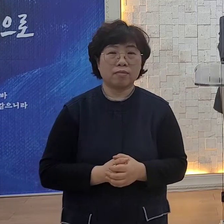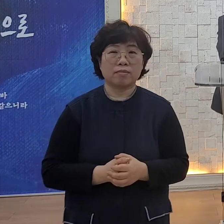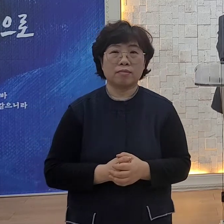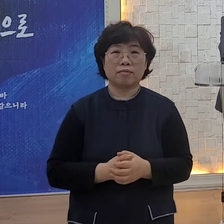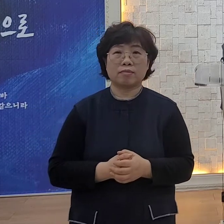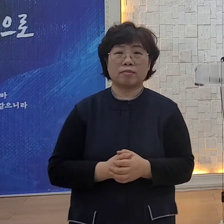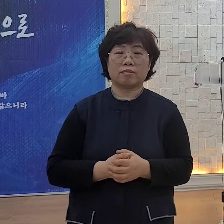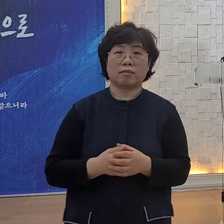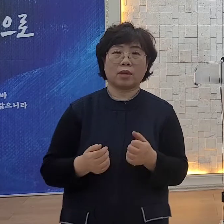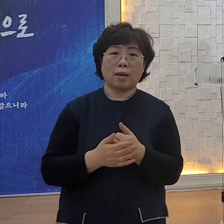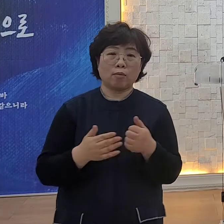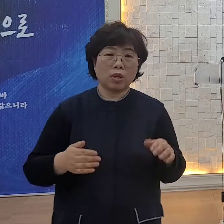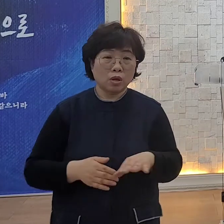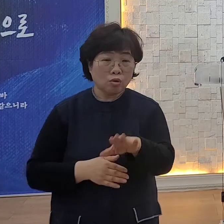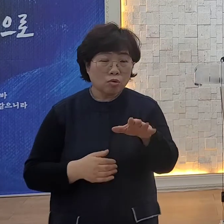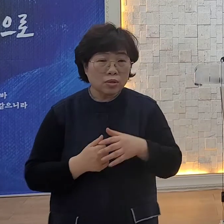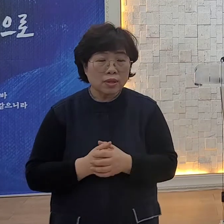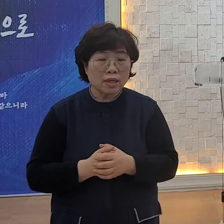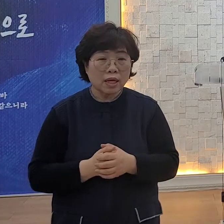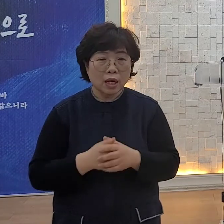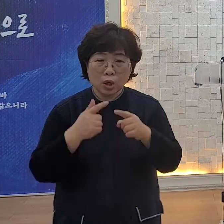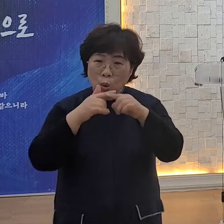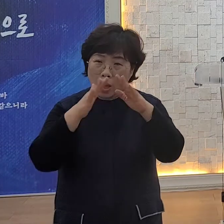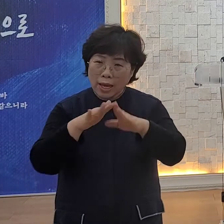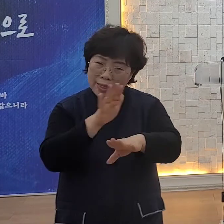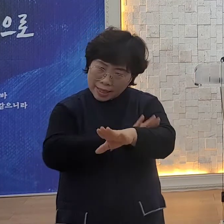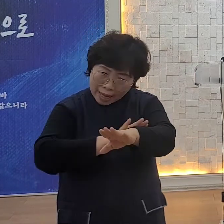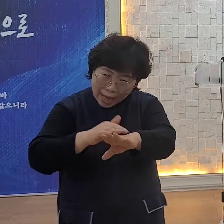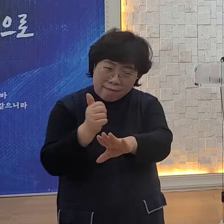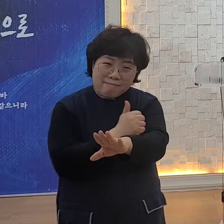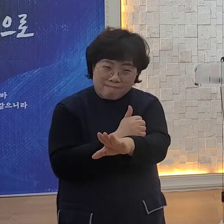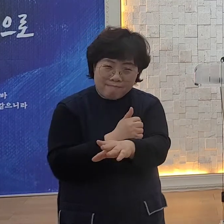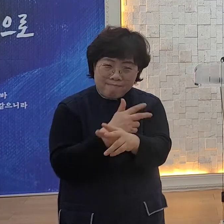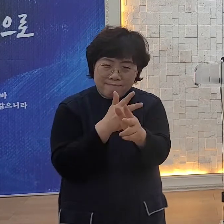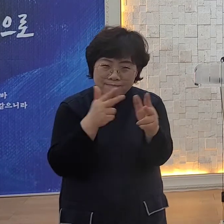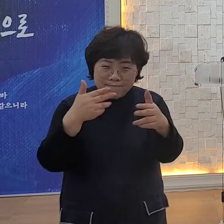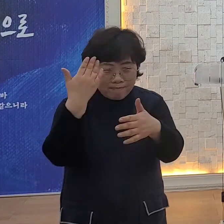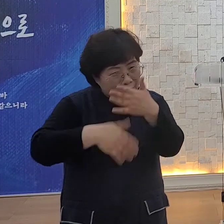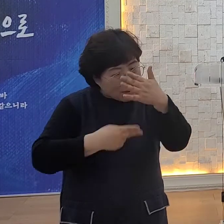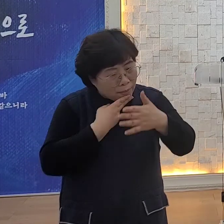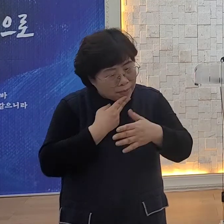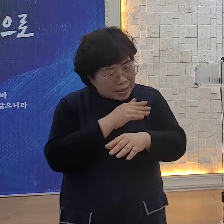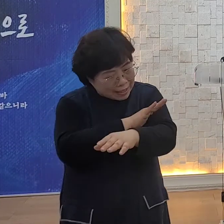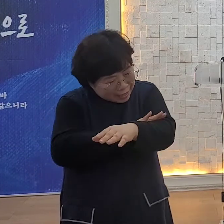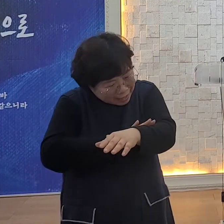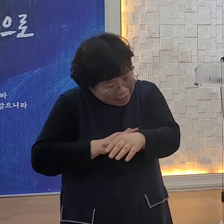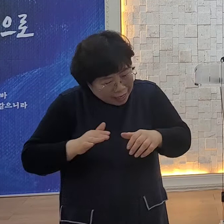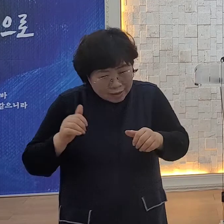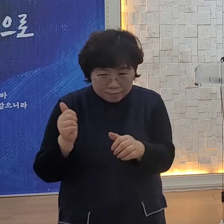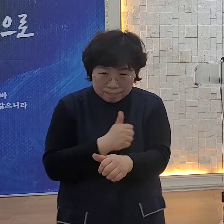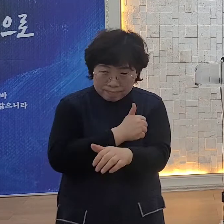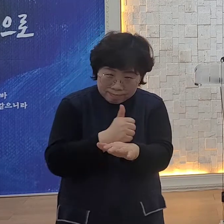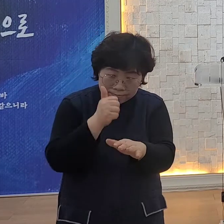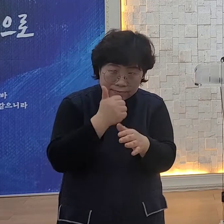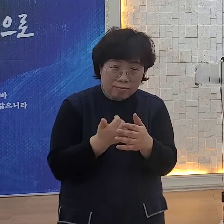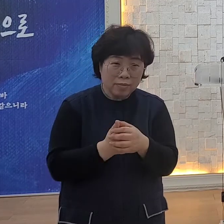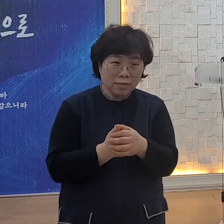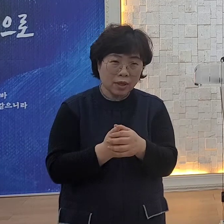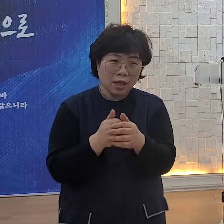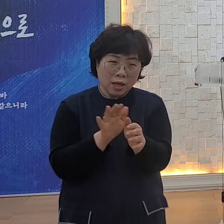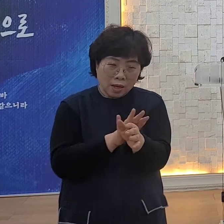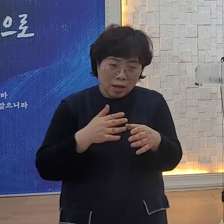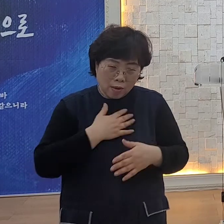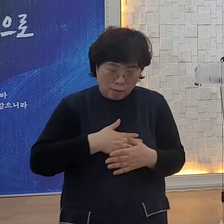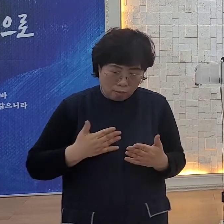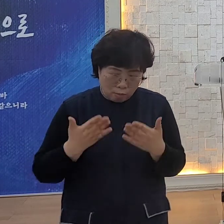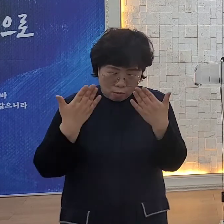그러니까 무슨 말이냐면 우리가 교회도 잘 다니고 한 주도 안 빠지고 교회당 잘 다니고 그리고 봉사도